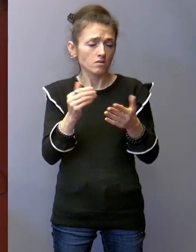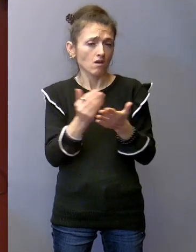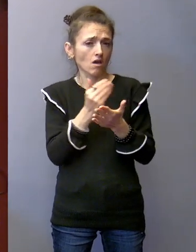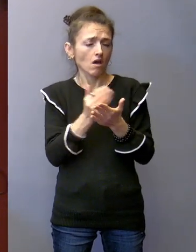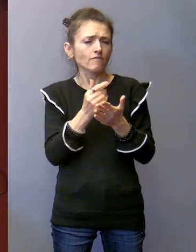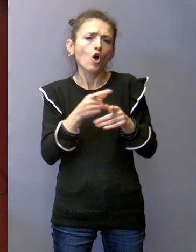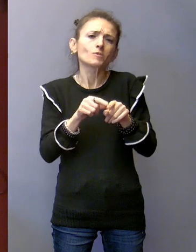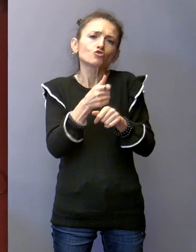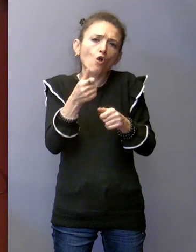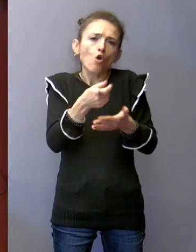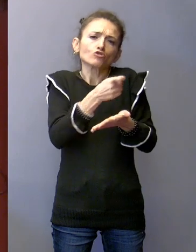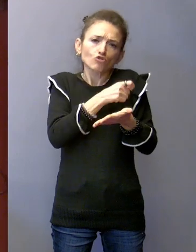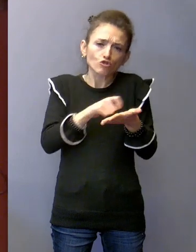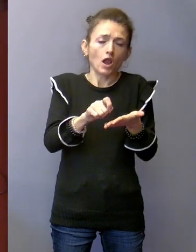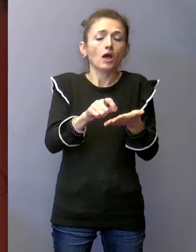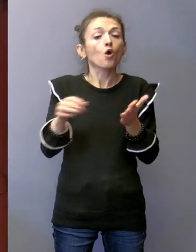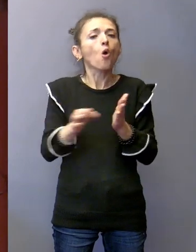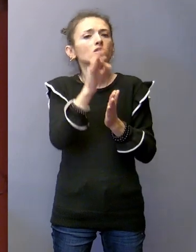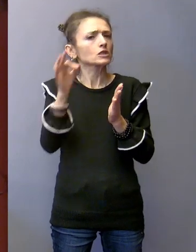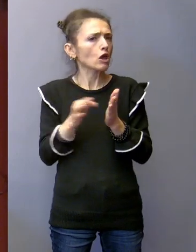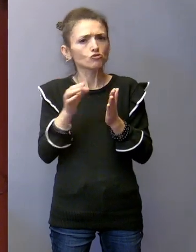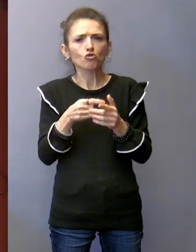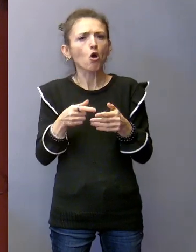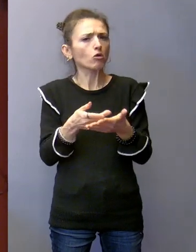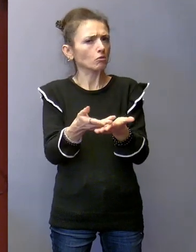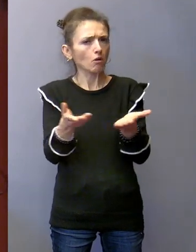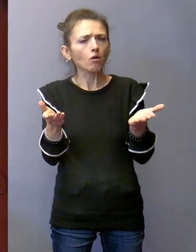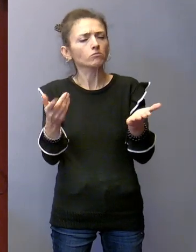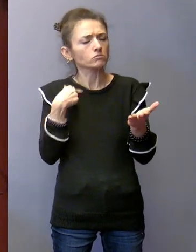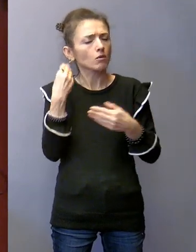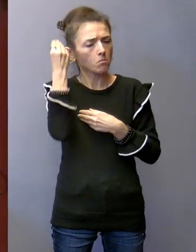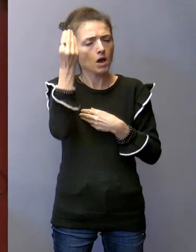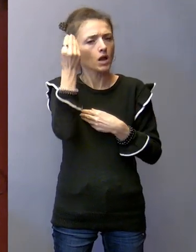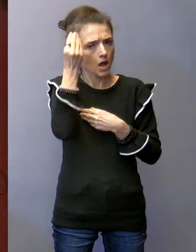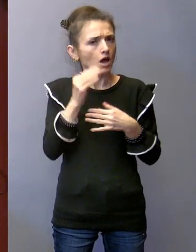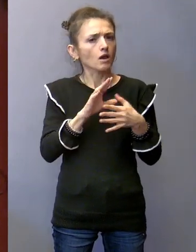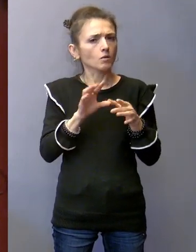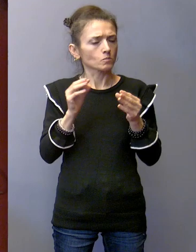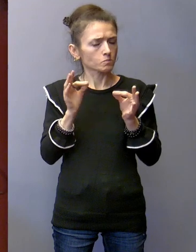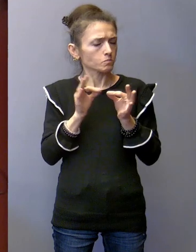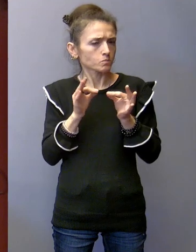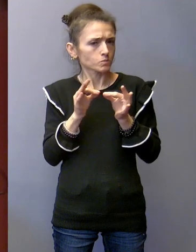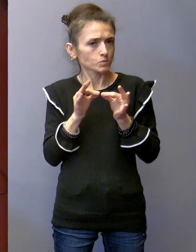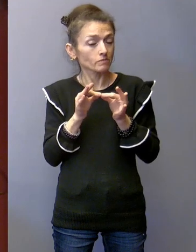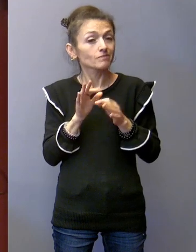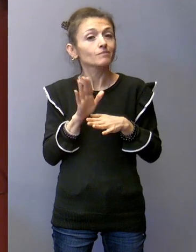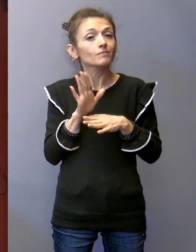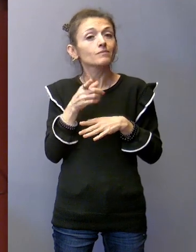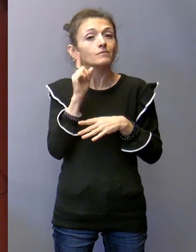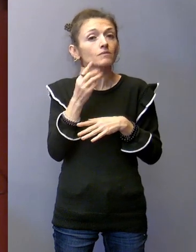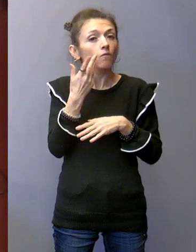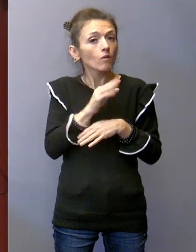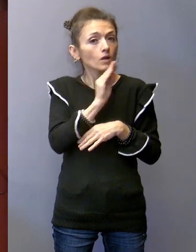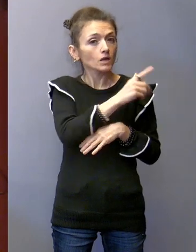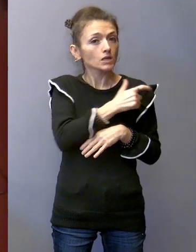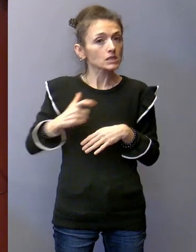il parere sarà positivo sugli odg Però devo dire che nel momento in cui si chiede si vuole impegnare il